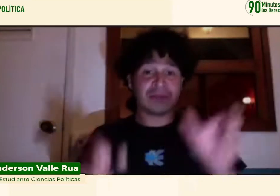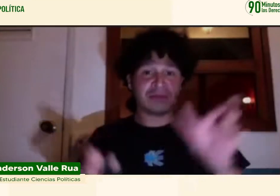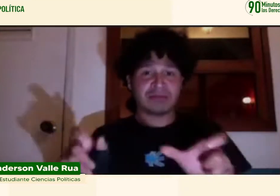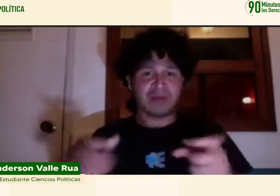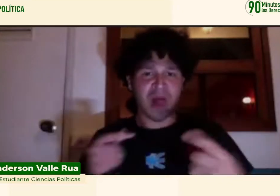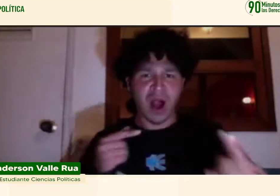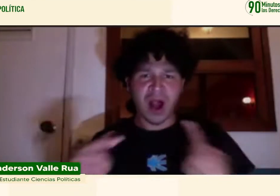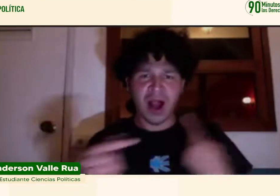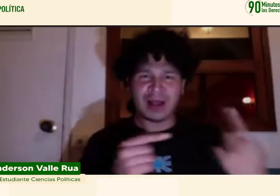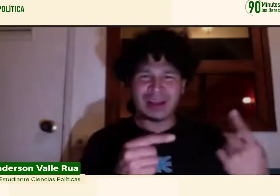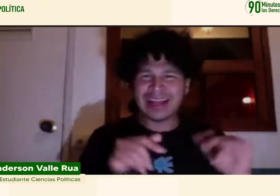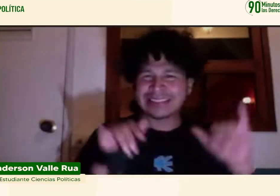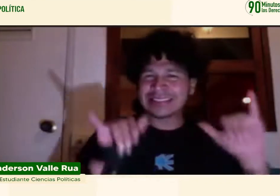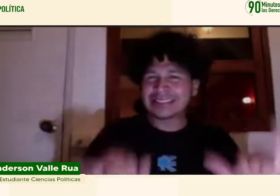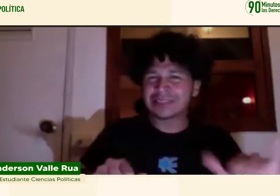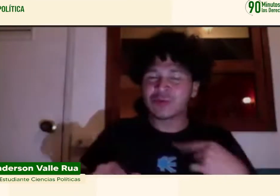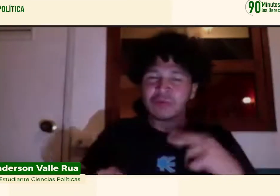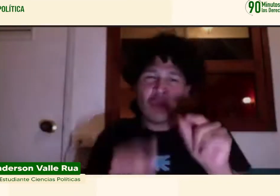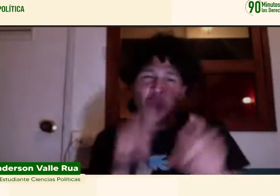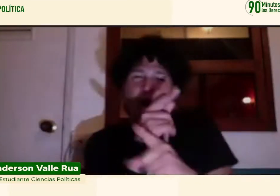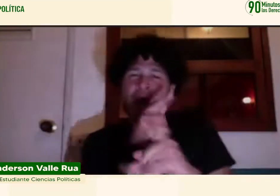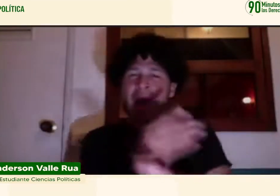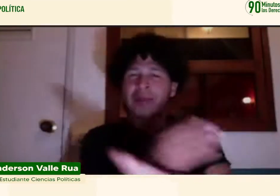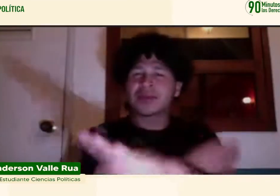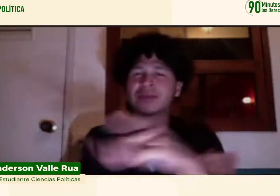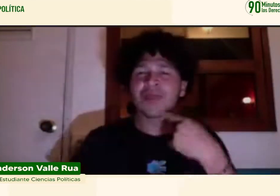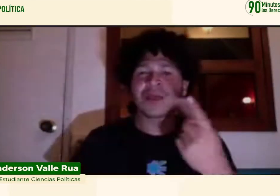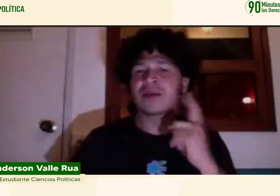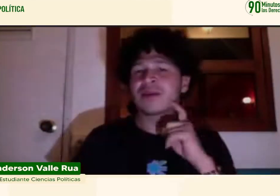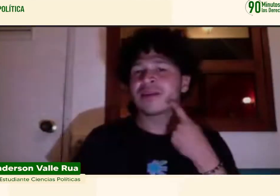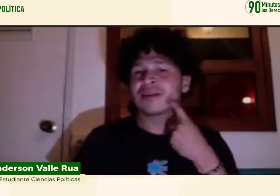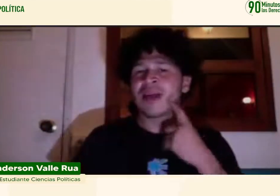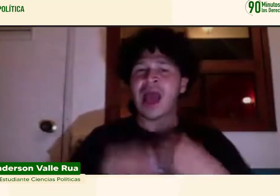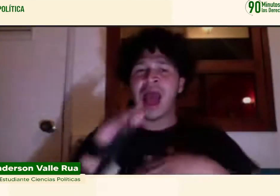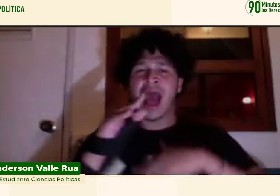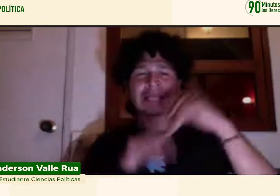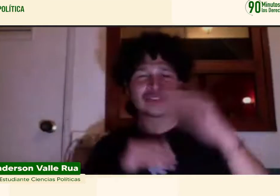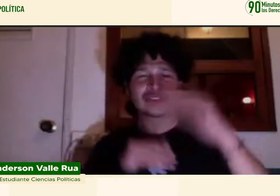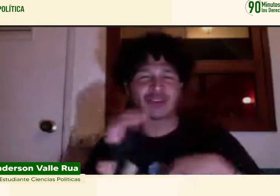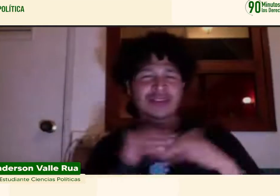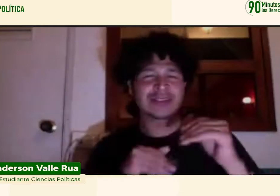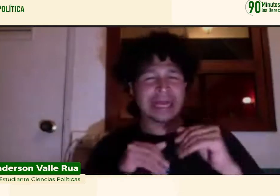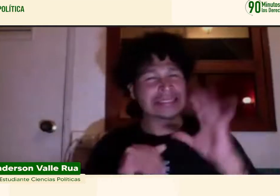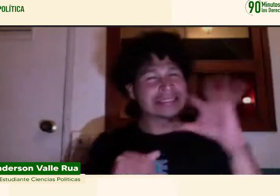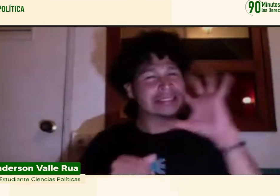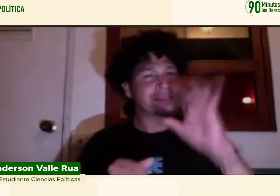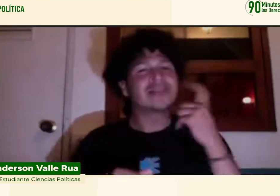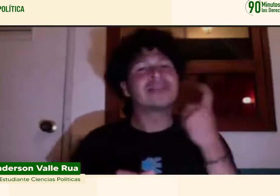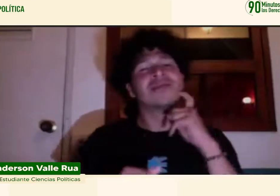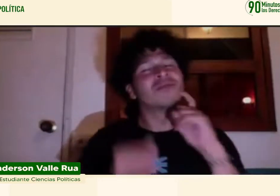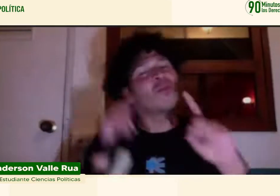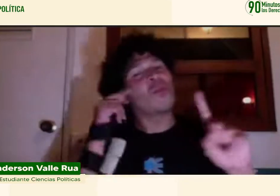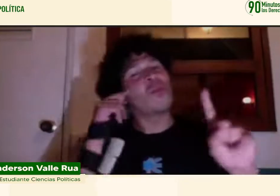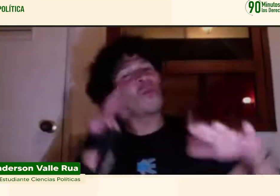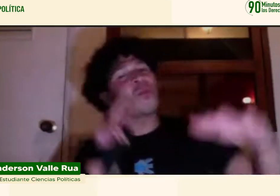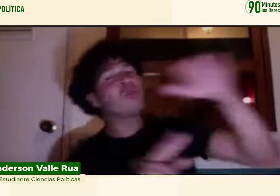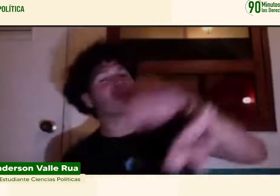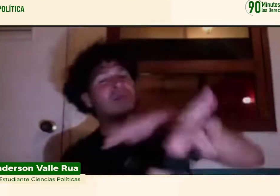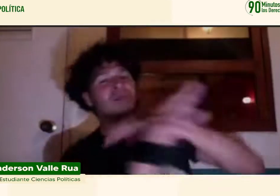sobre las organizaciones civiles y la ciudadanía que lectura pueden tener tan también lo está lo comentaba